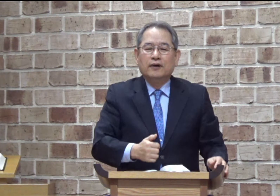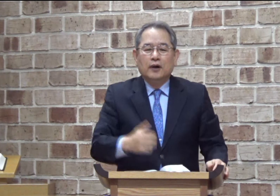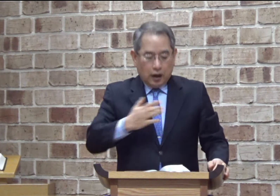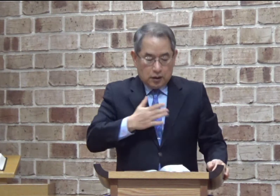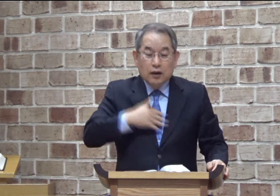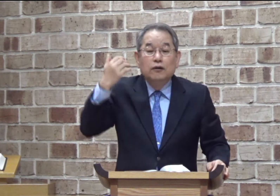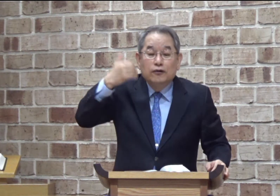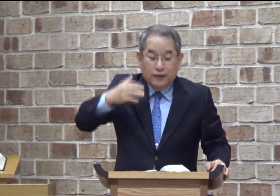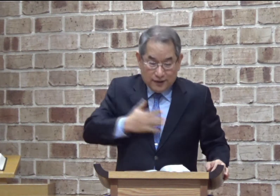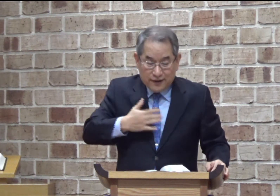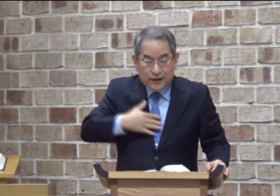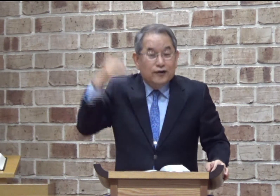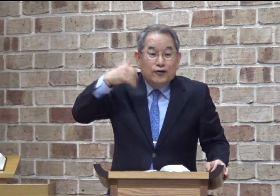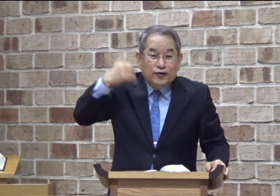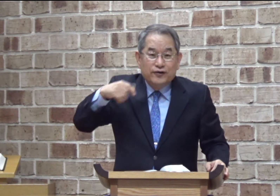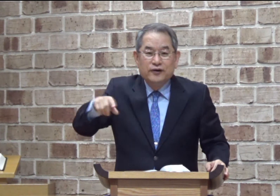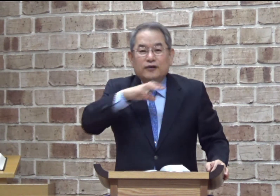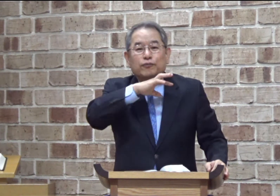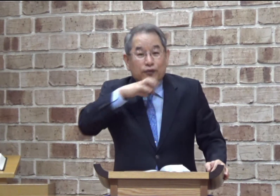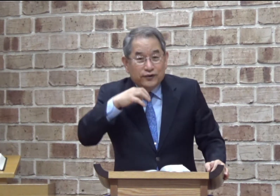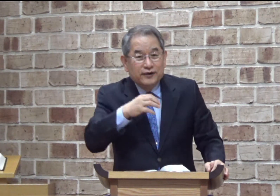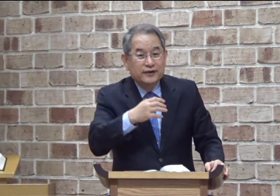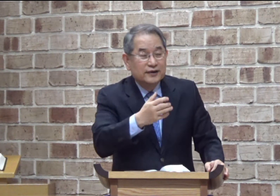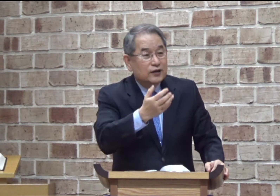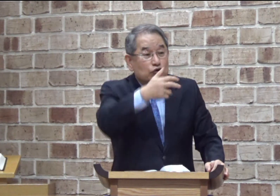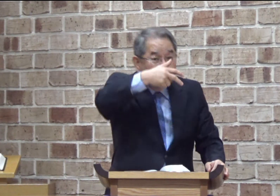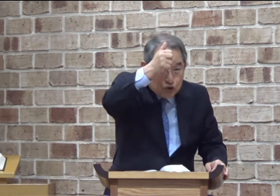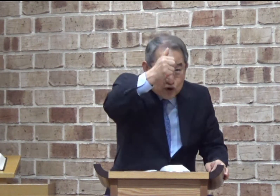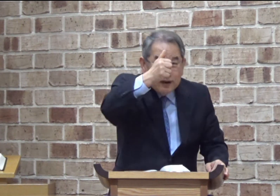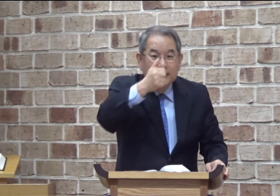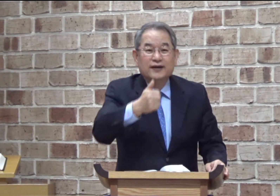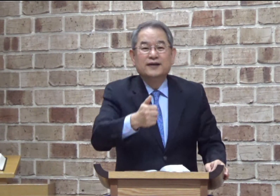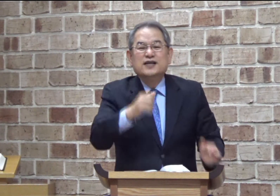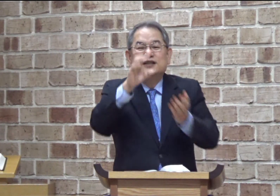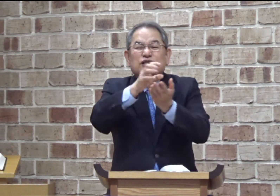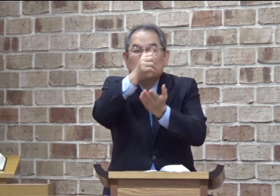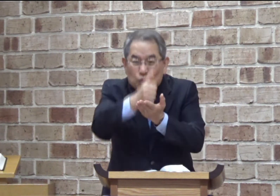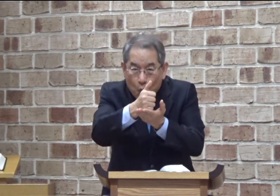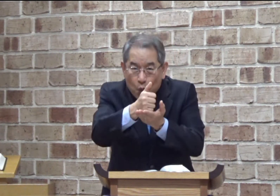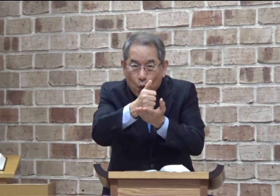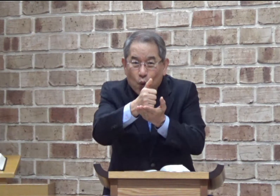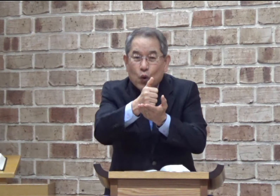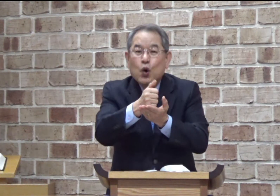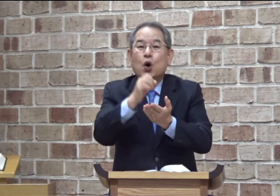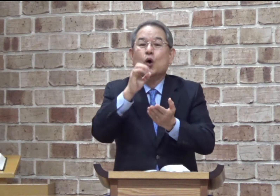누구냐 물으셨을 때 주는 그리스도요 살아계신 하나님의